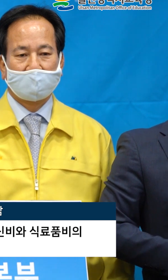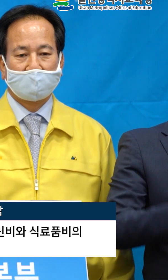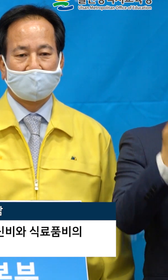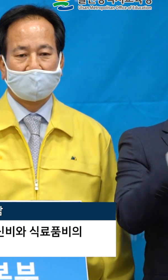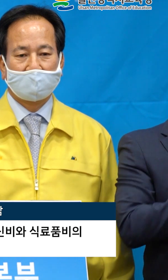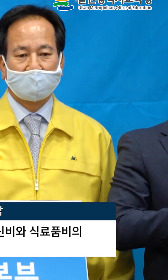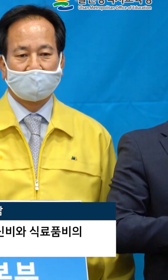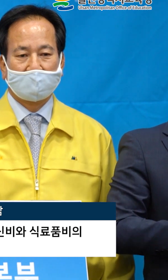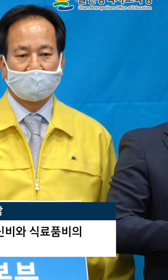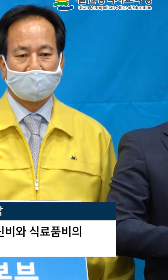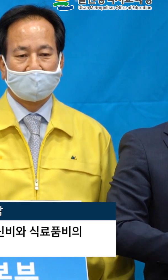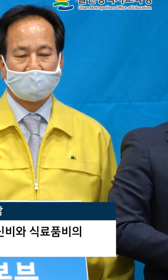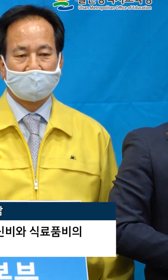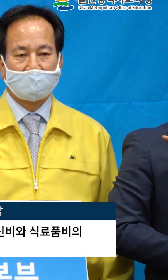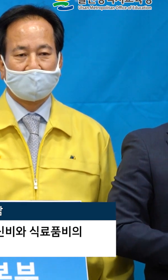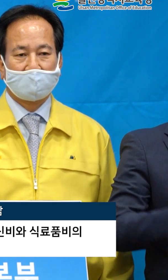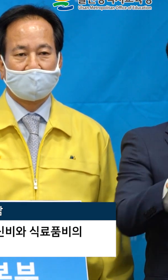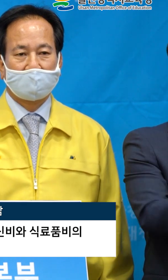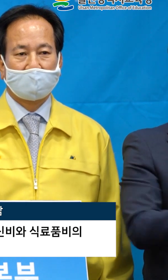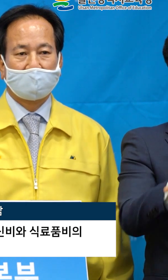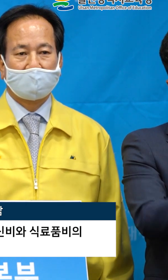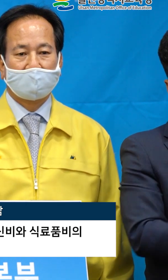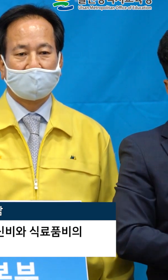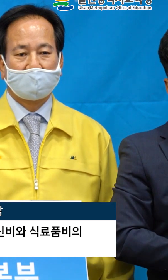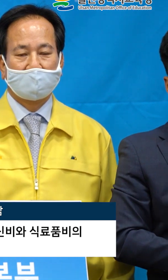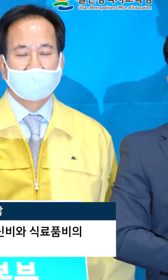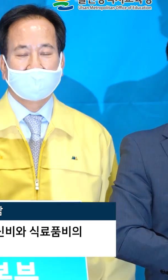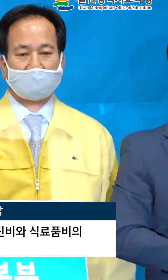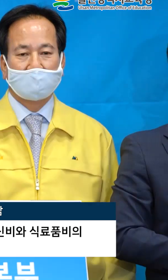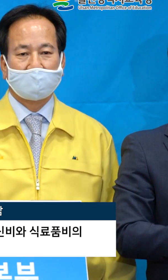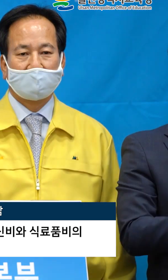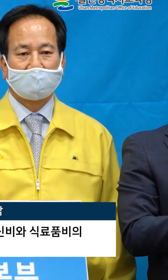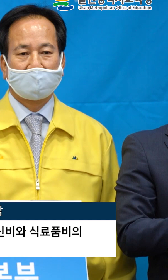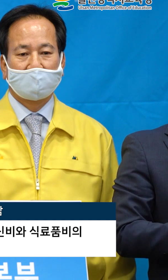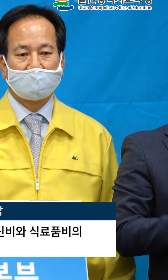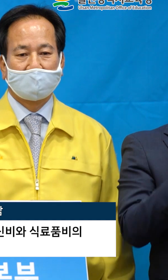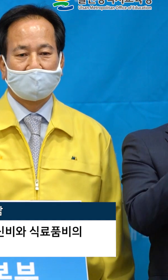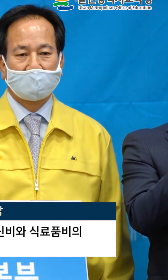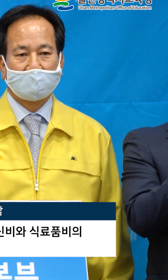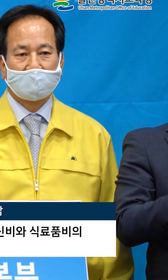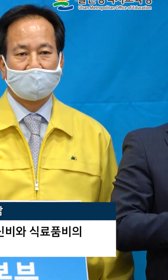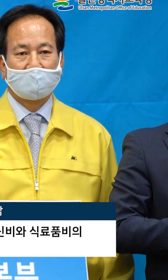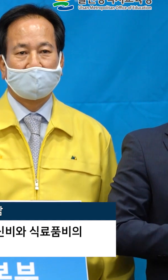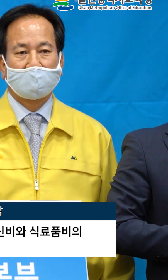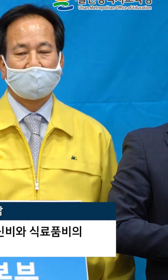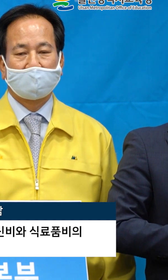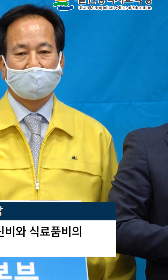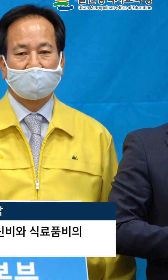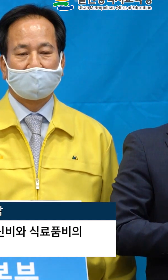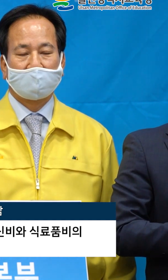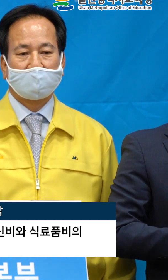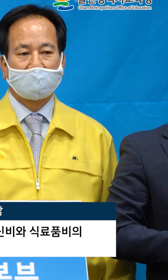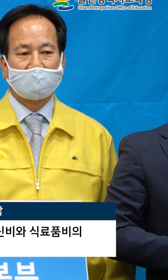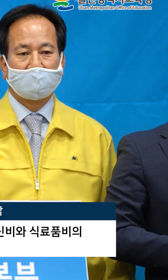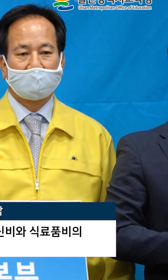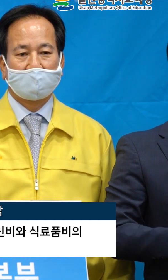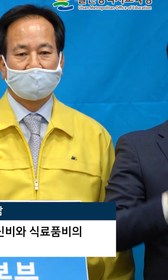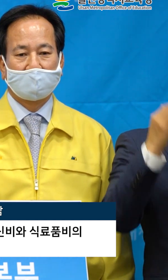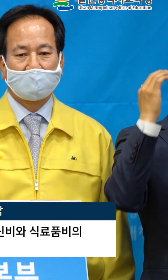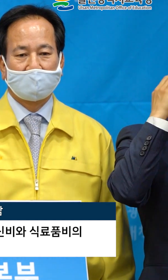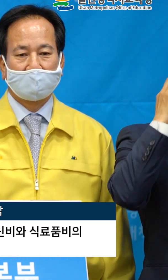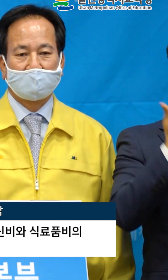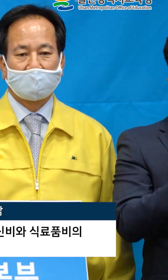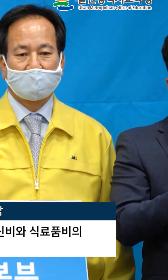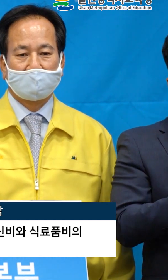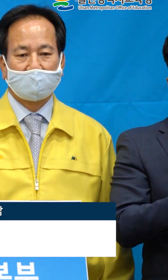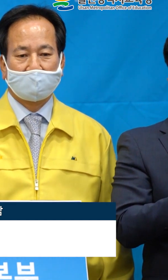경제 위기 속에서 아이를 둔 학부모님들은 통신비와 식료품비의 증가 등으로 이중의 고통을